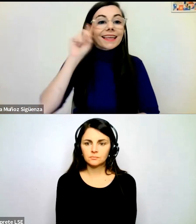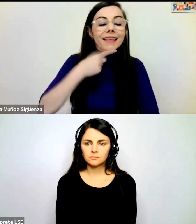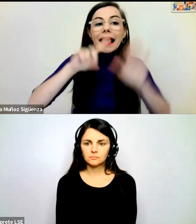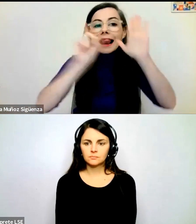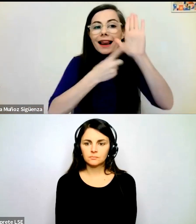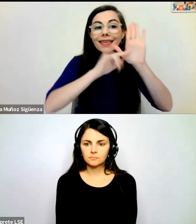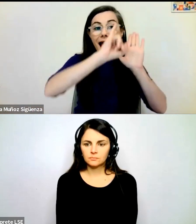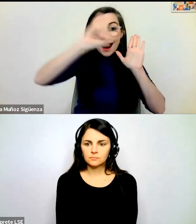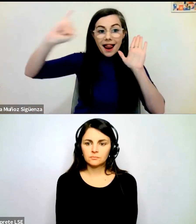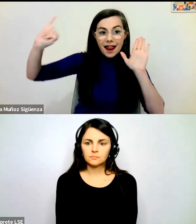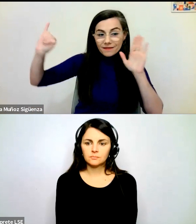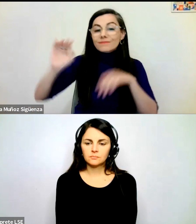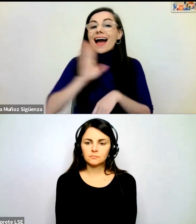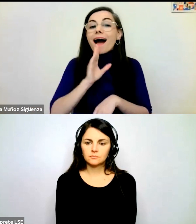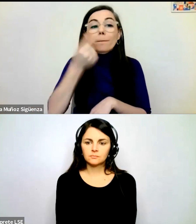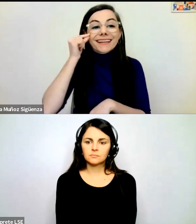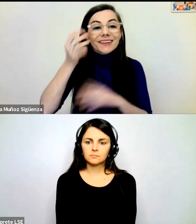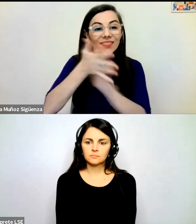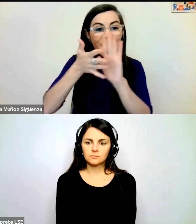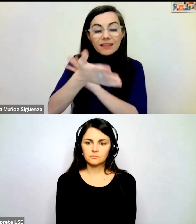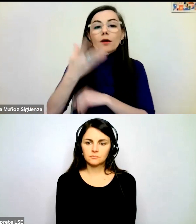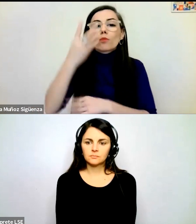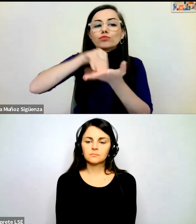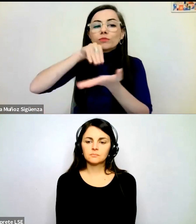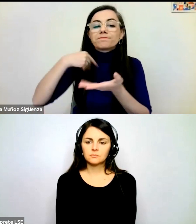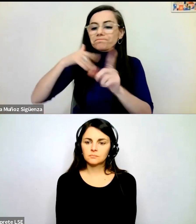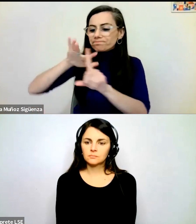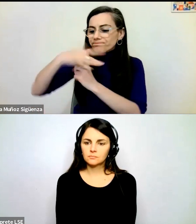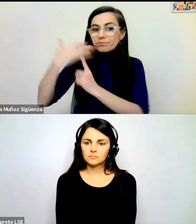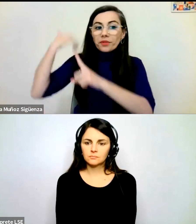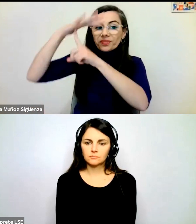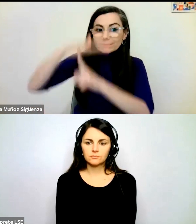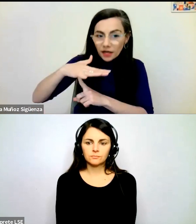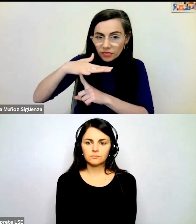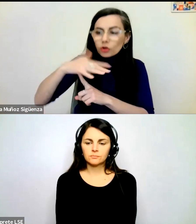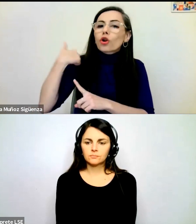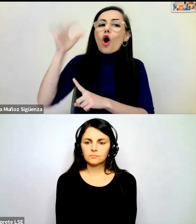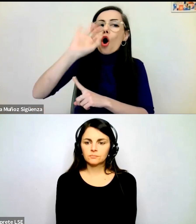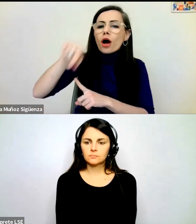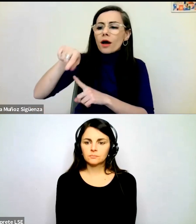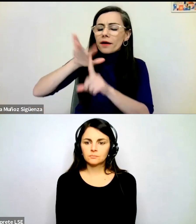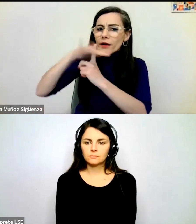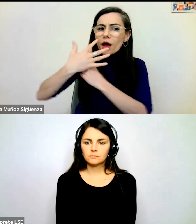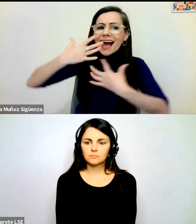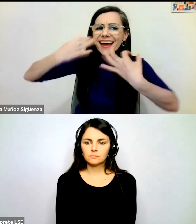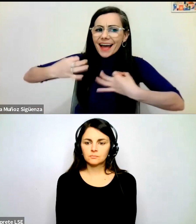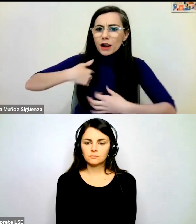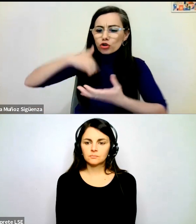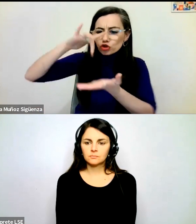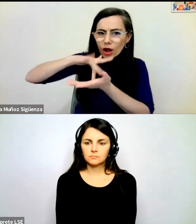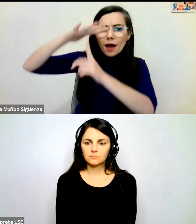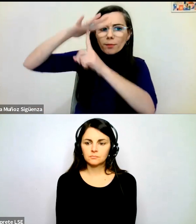condiciones a la información. En segundo lugar, el empoderamiento. Como explicaba Patricia anteriormente, muchas veces se viven situaciones